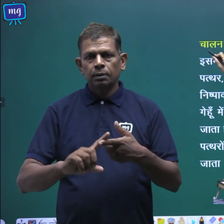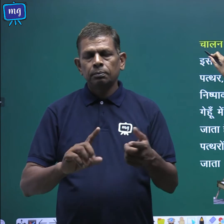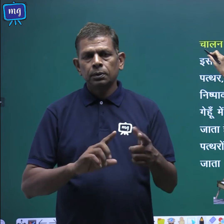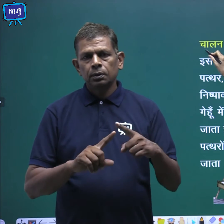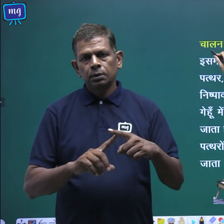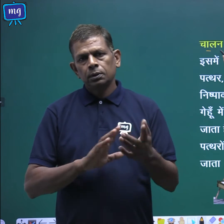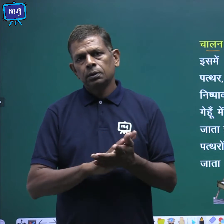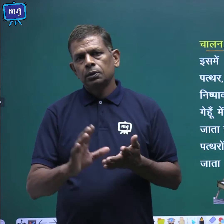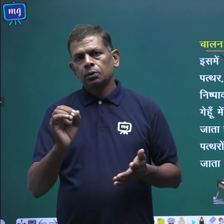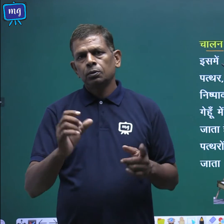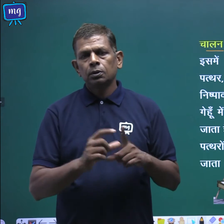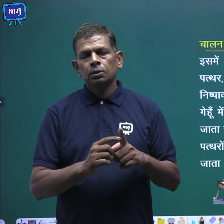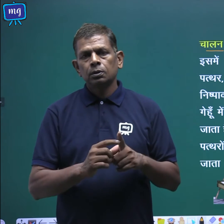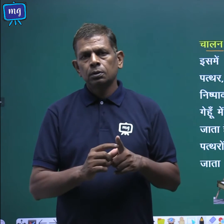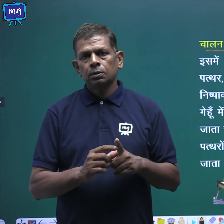चालन।